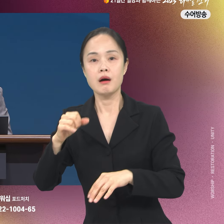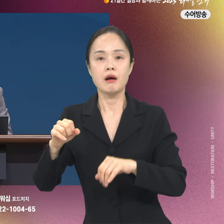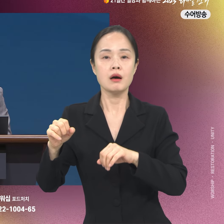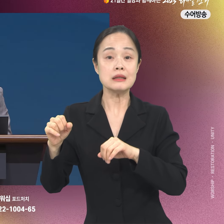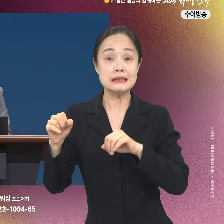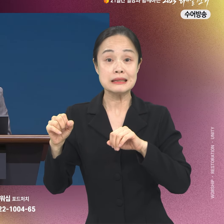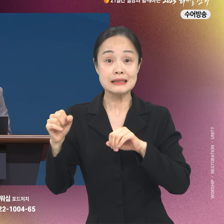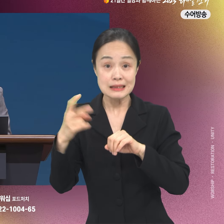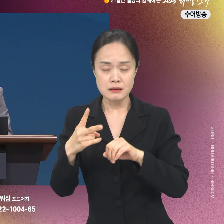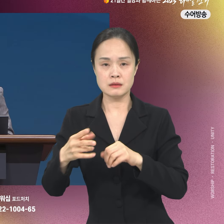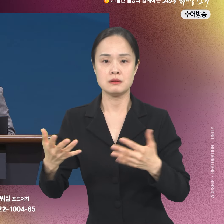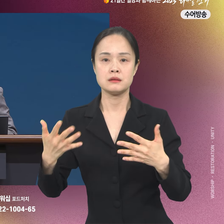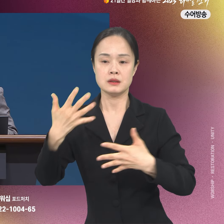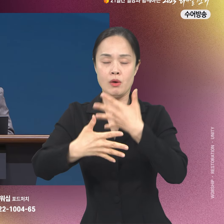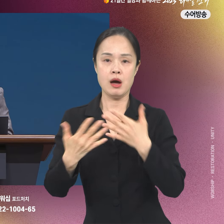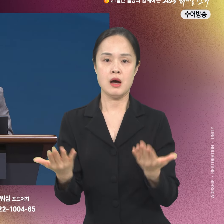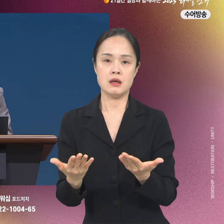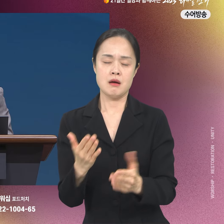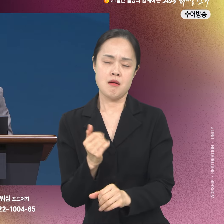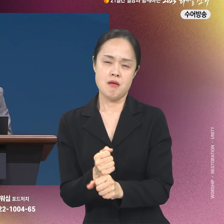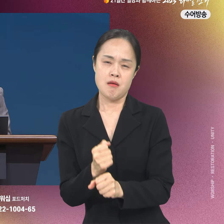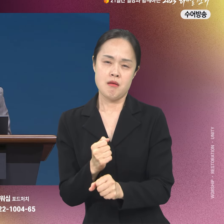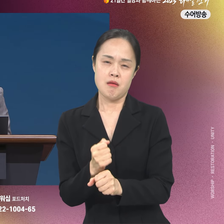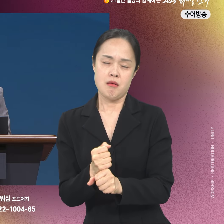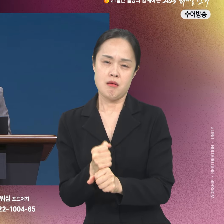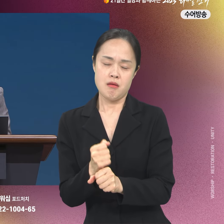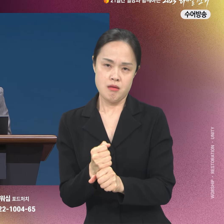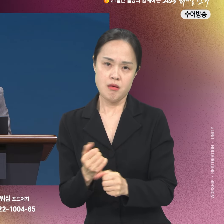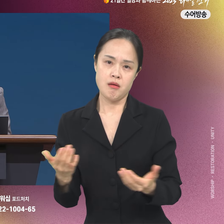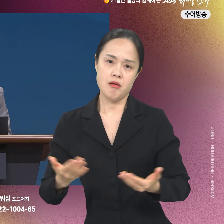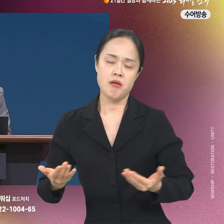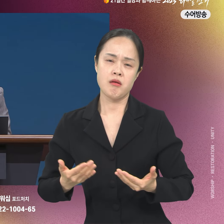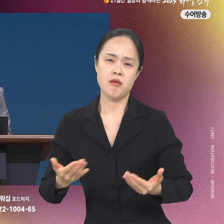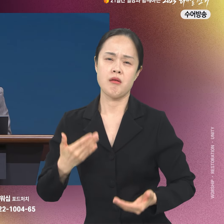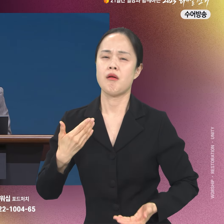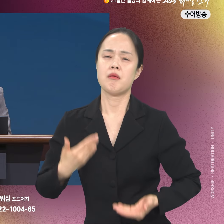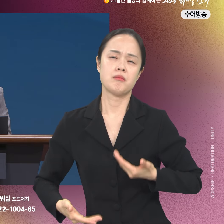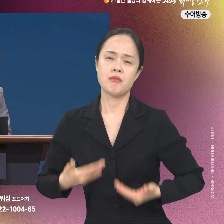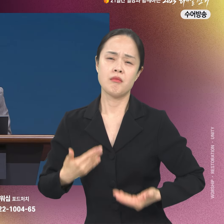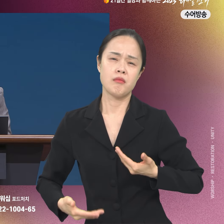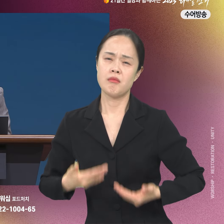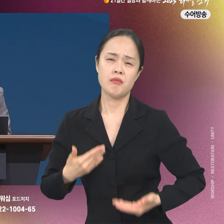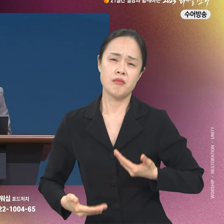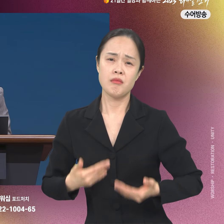프로젝트가 큰 게 잡히고 상황이 다급해지면